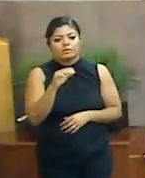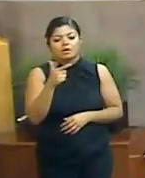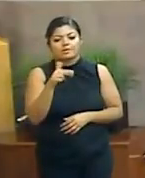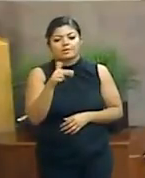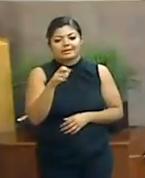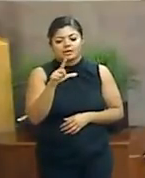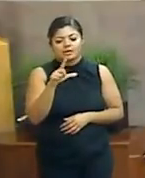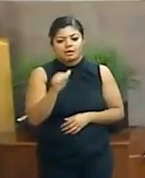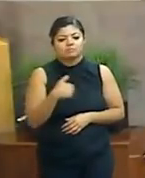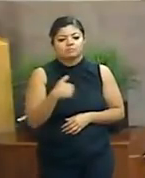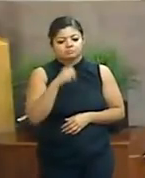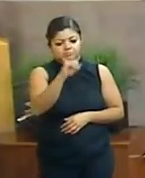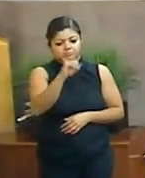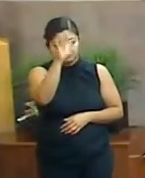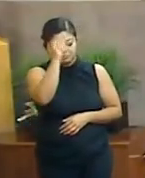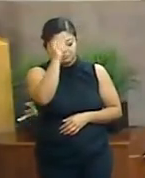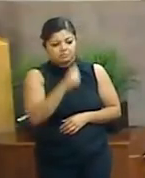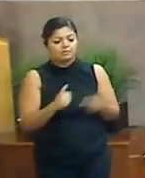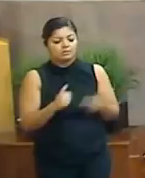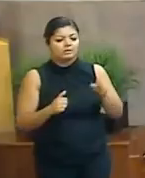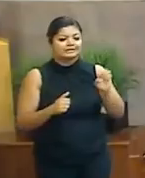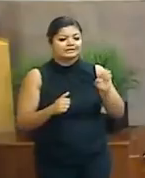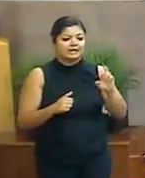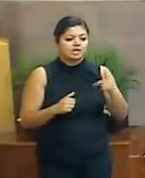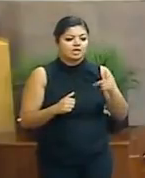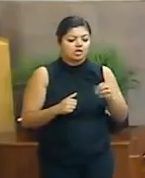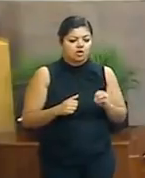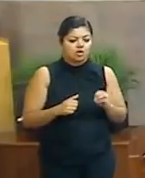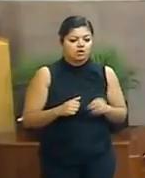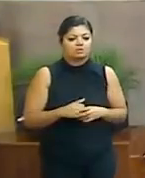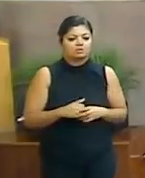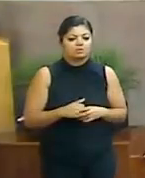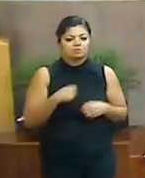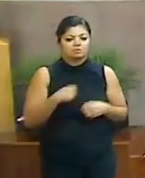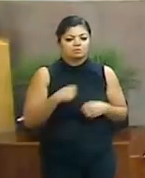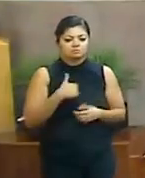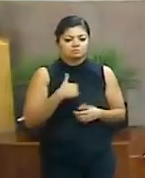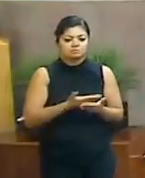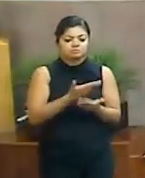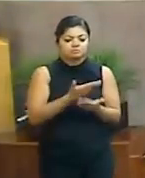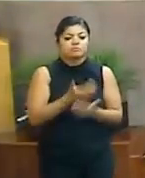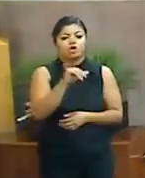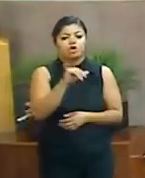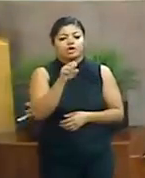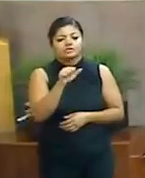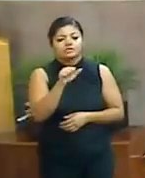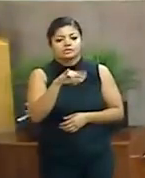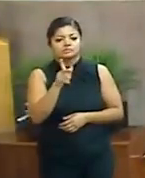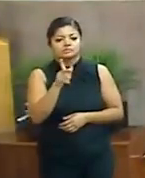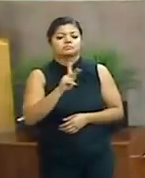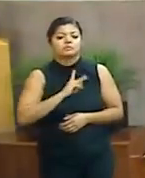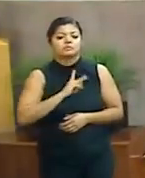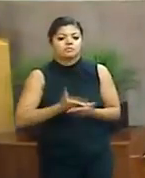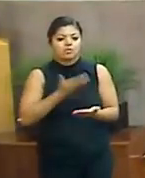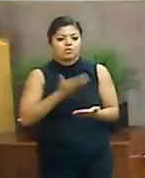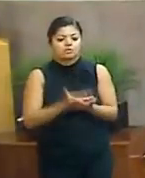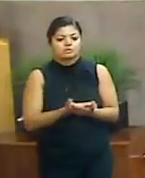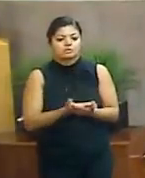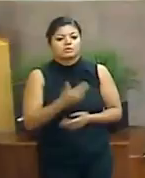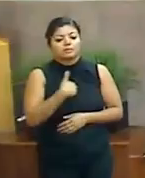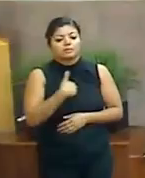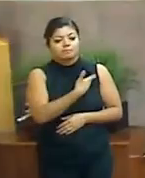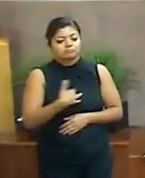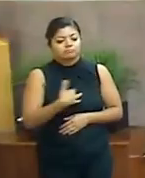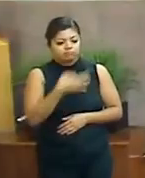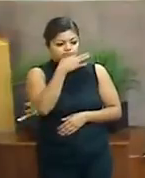tres magistrados y magistradas la lista de